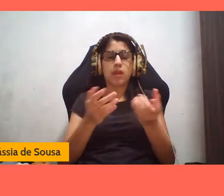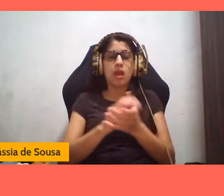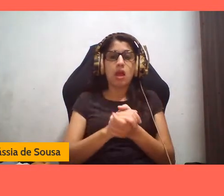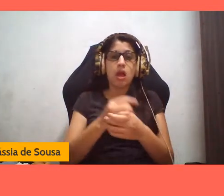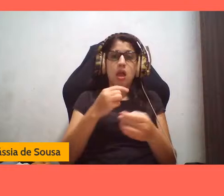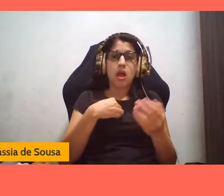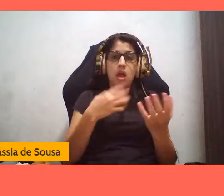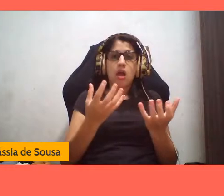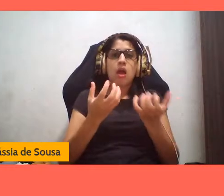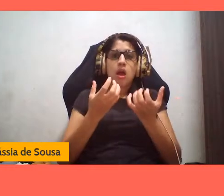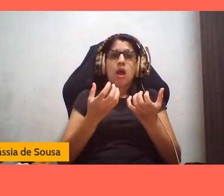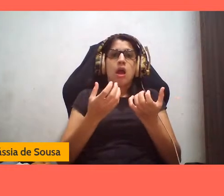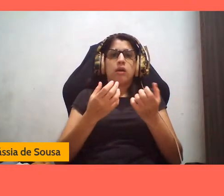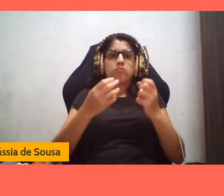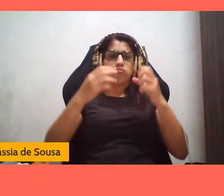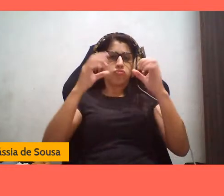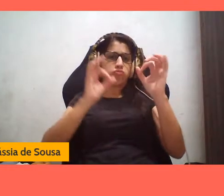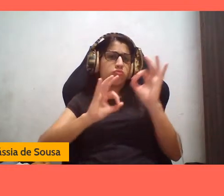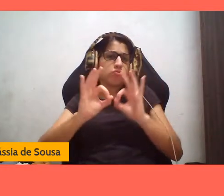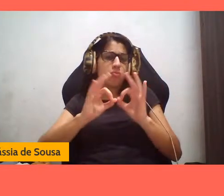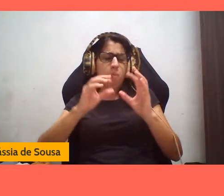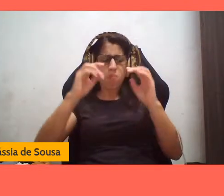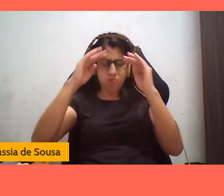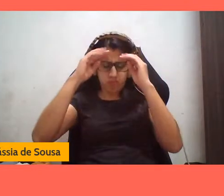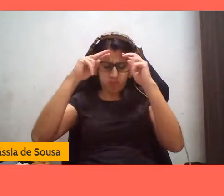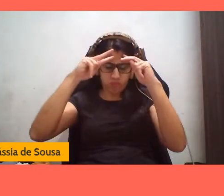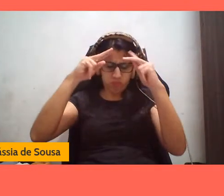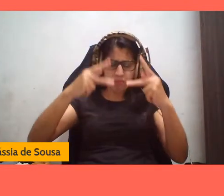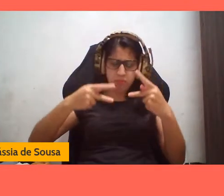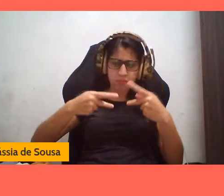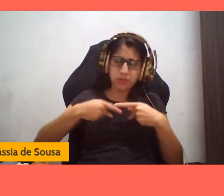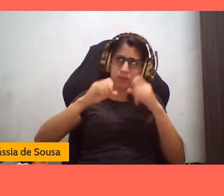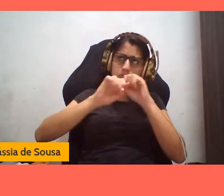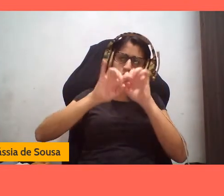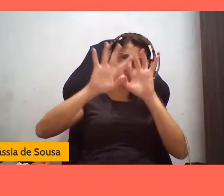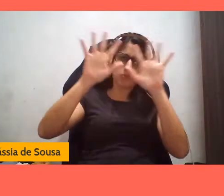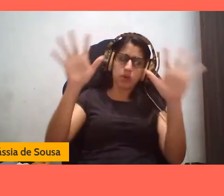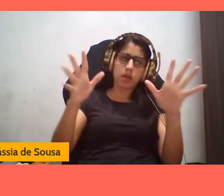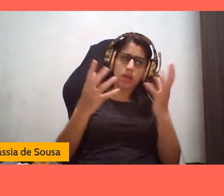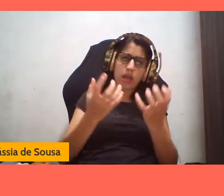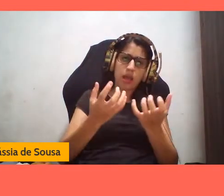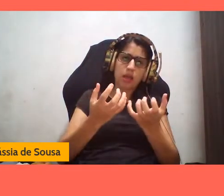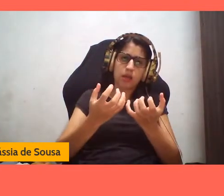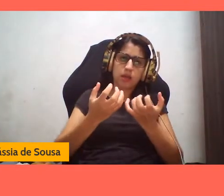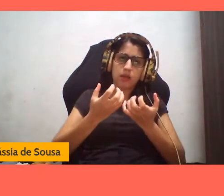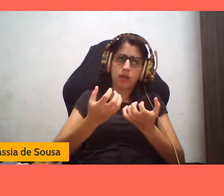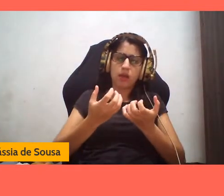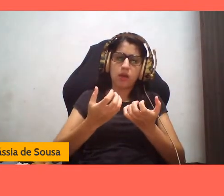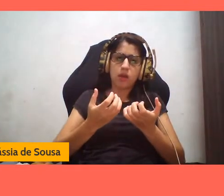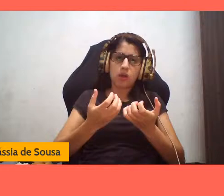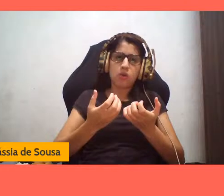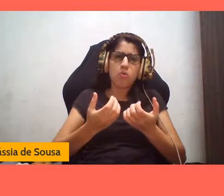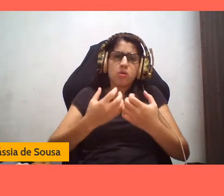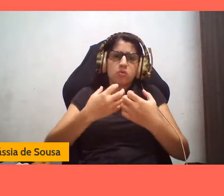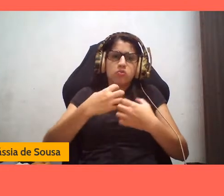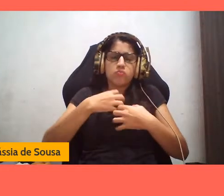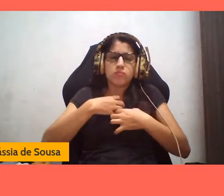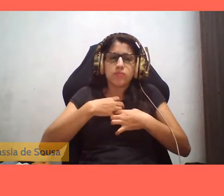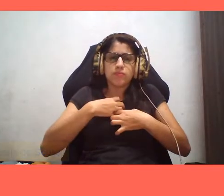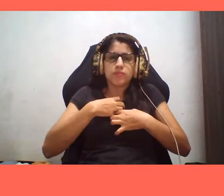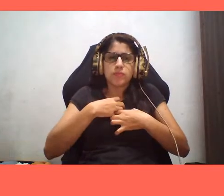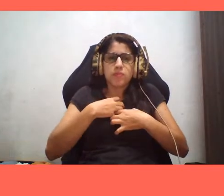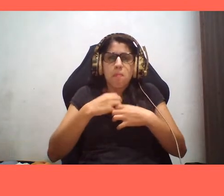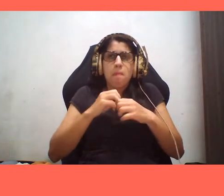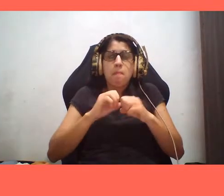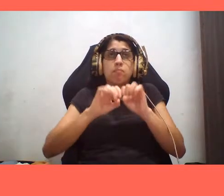humana declaradamente. Inclusive, quero assumir uma condição mais ampla,